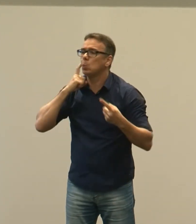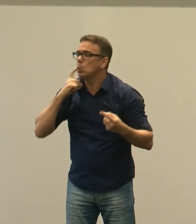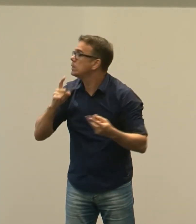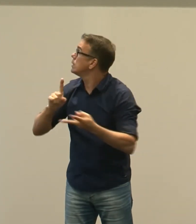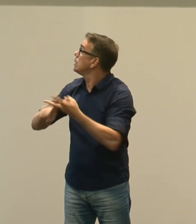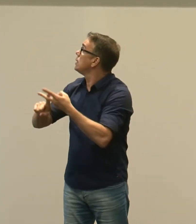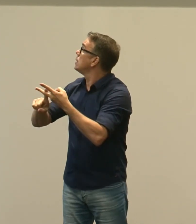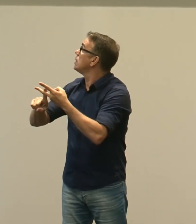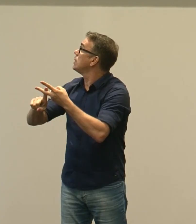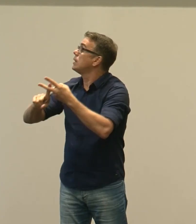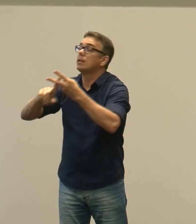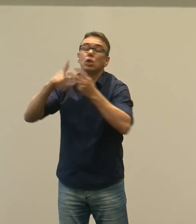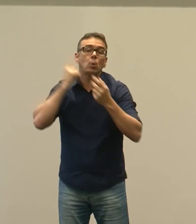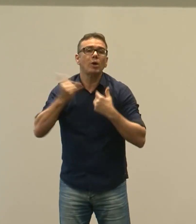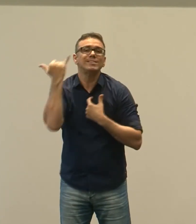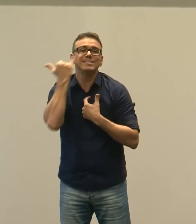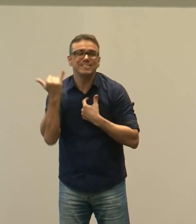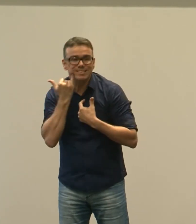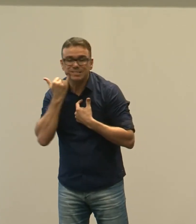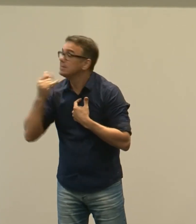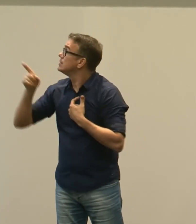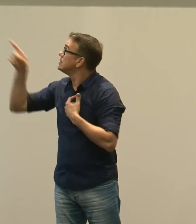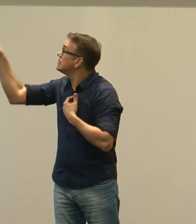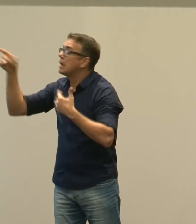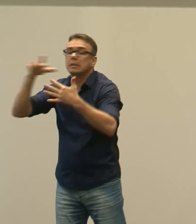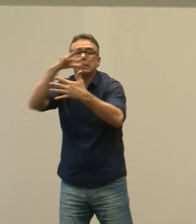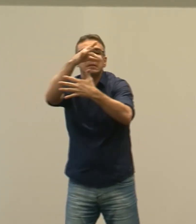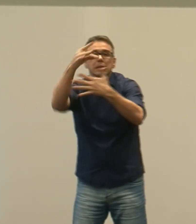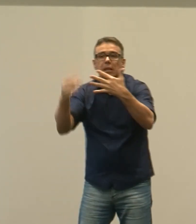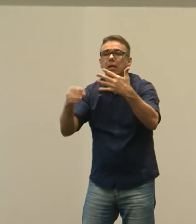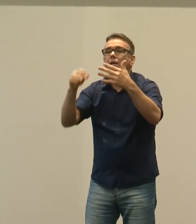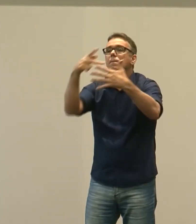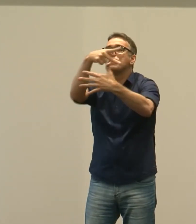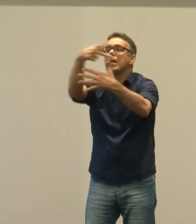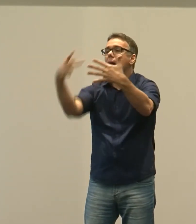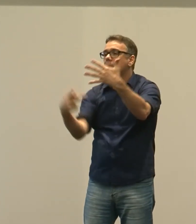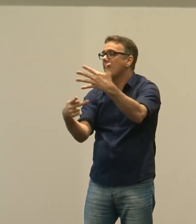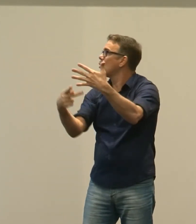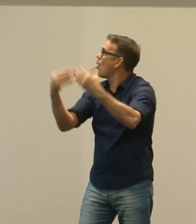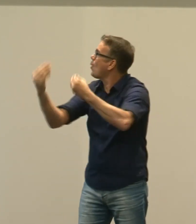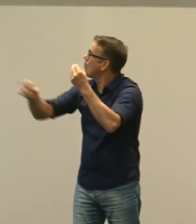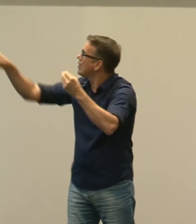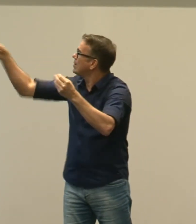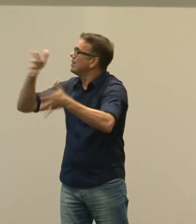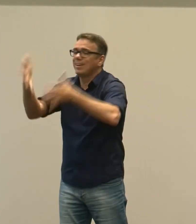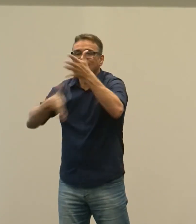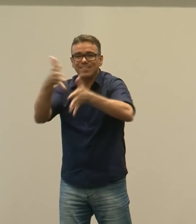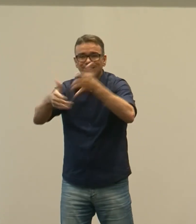língua de sinais, nós falamos sobre Stockel, sobre Ferreira Brito, sobre Quadros e Carnot,